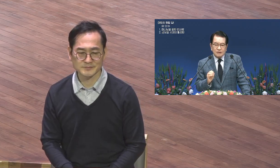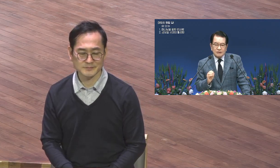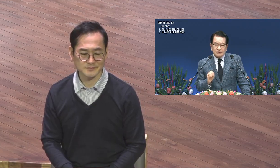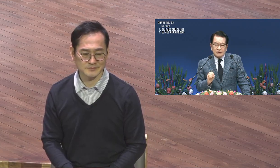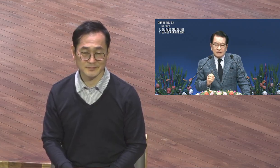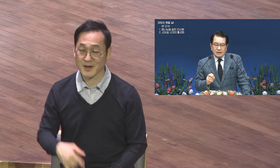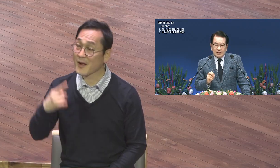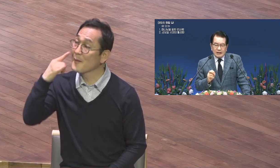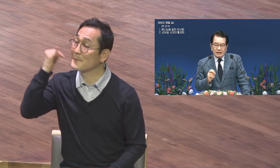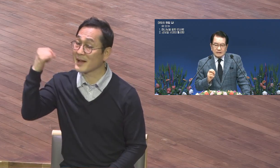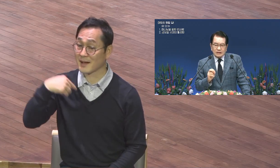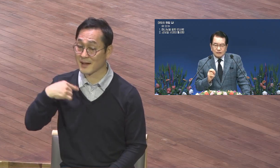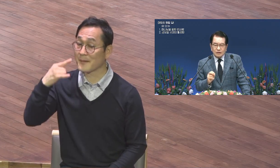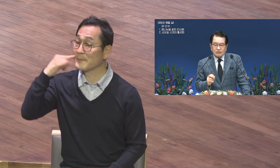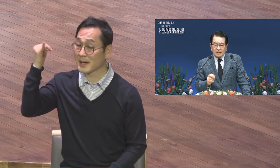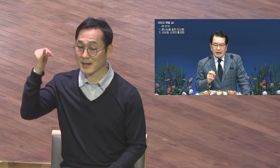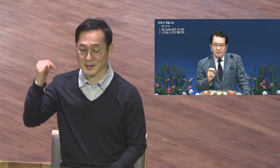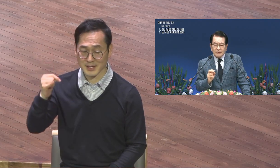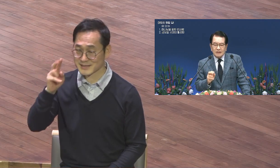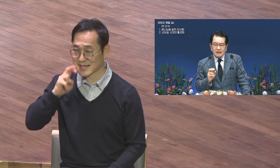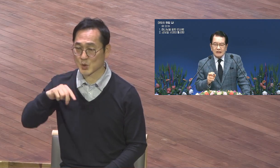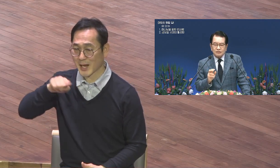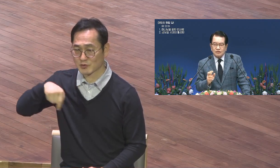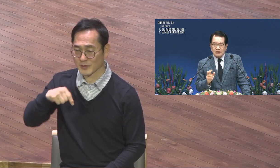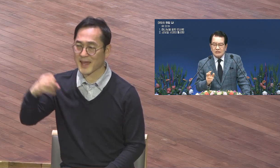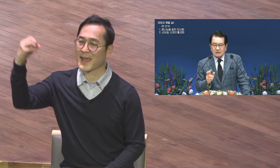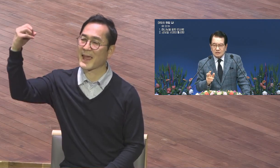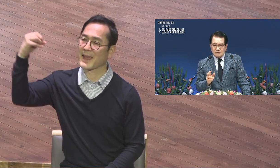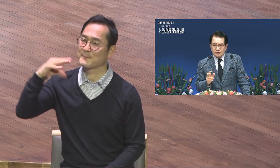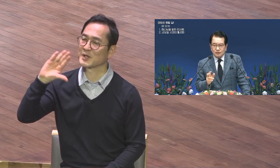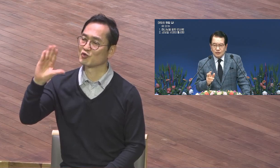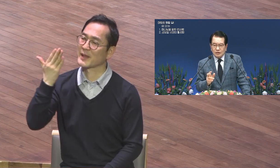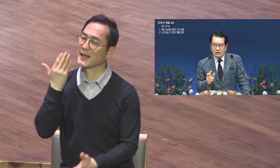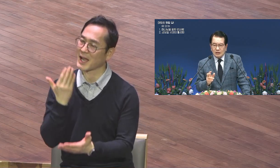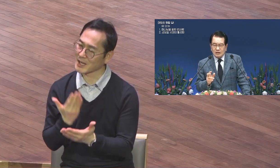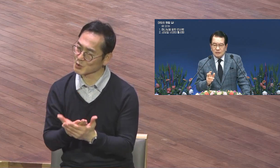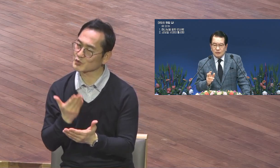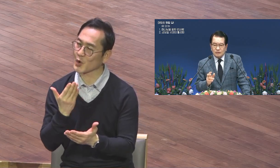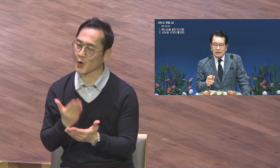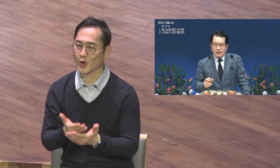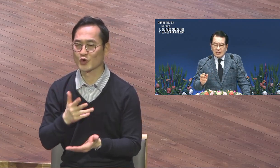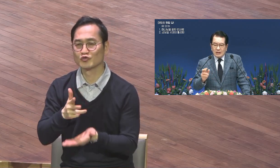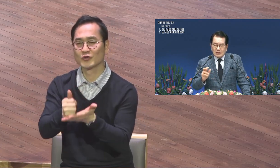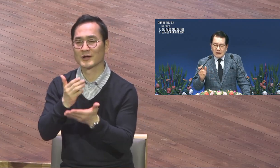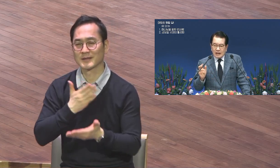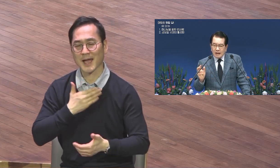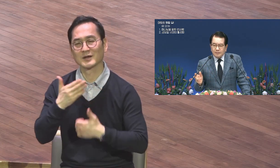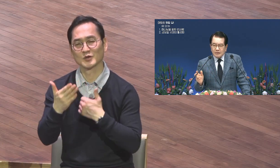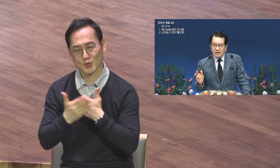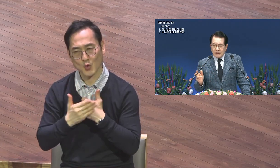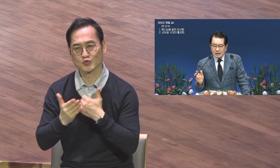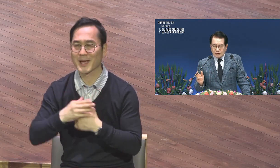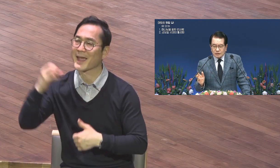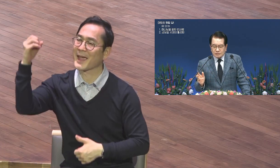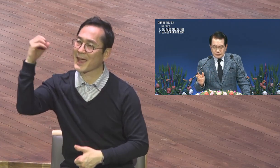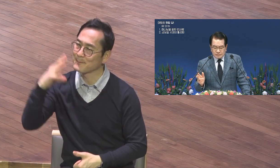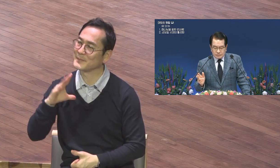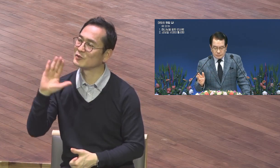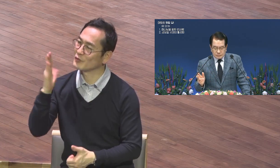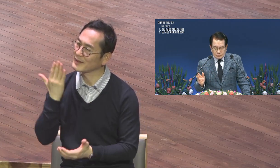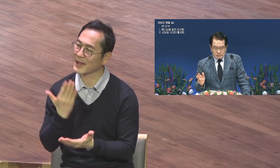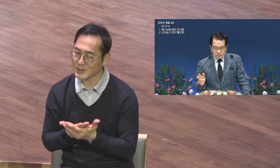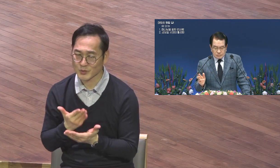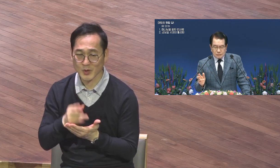우리 어머니가 그러셨어요. 찬송가 중에 햇빛 되게 하소서라는 찬송. 주여 나를 도우소. 햇빛 되게 하소서.